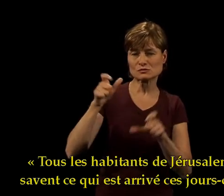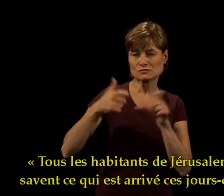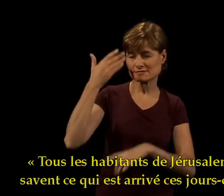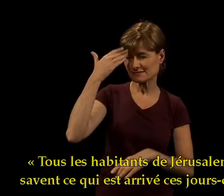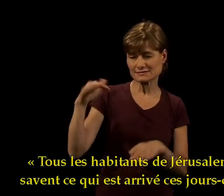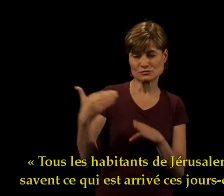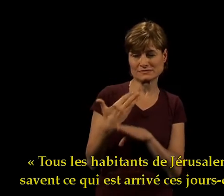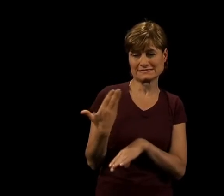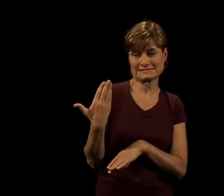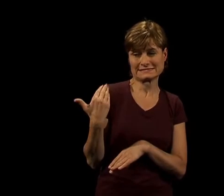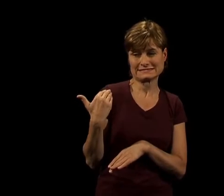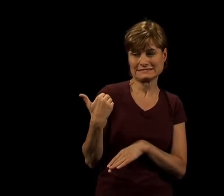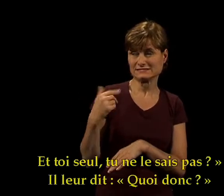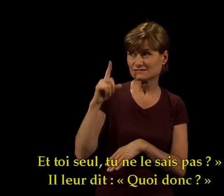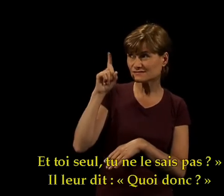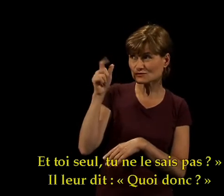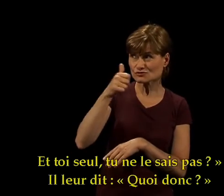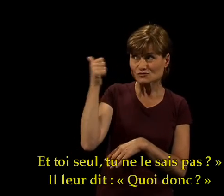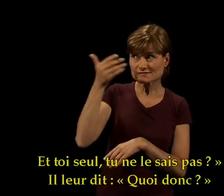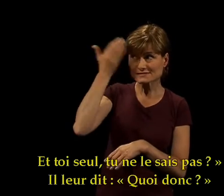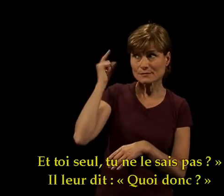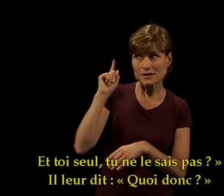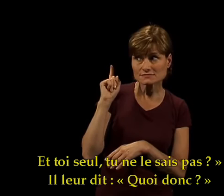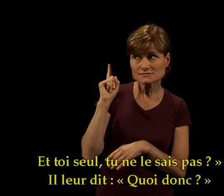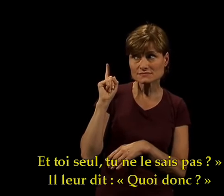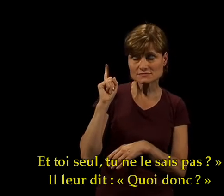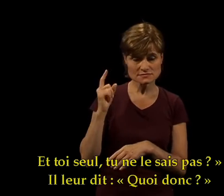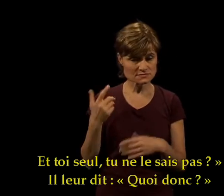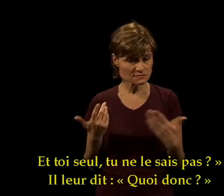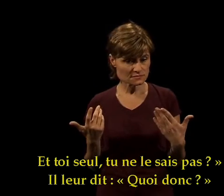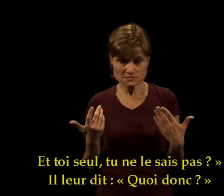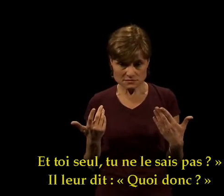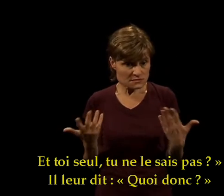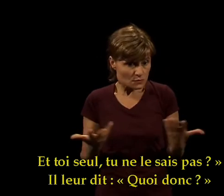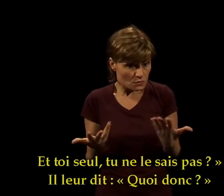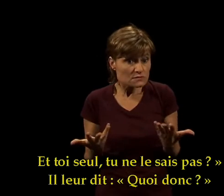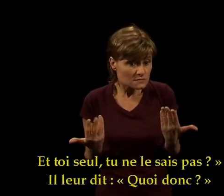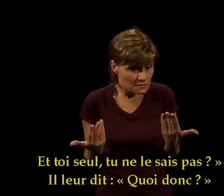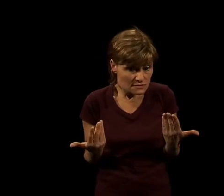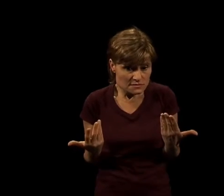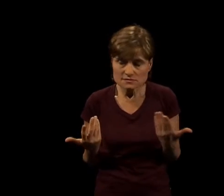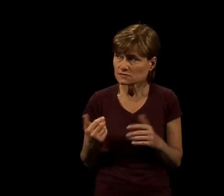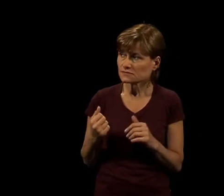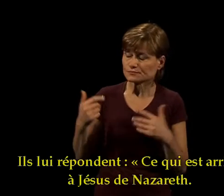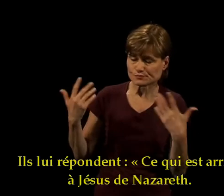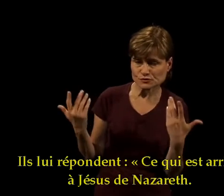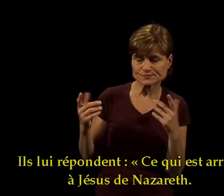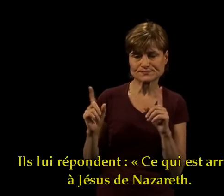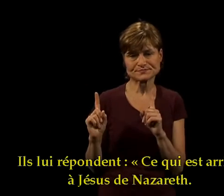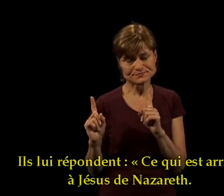ces jours-ci. Et toi seul, tu ne le sais pas ?» Il leur dit « Quoi donc ?» Ils lui répondent « Ce